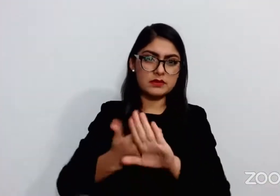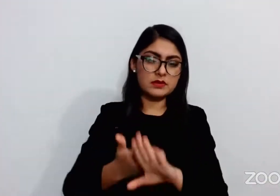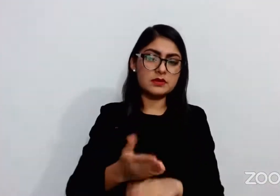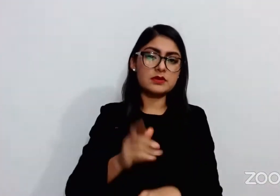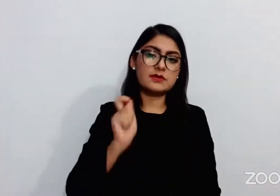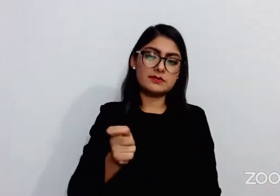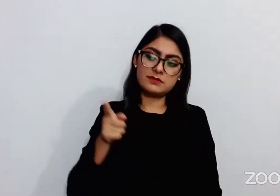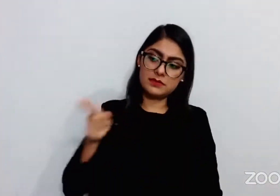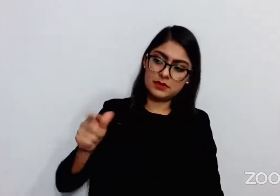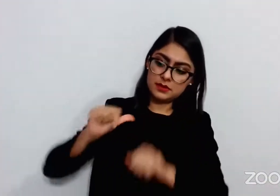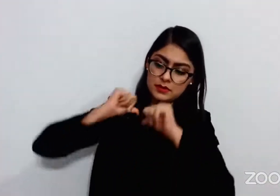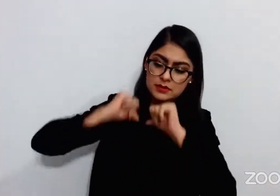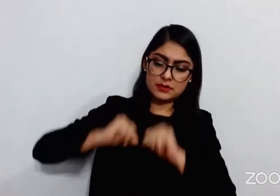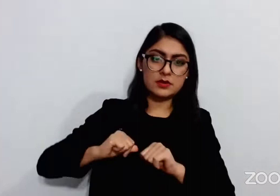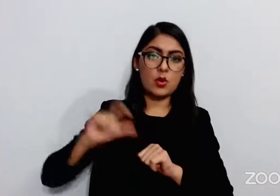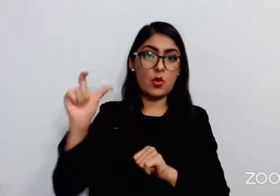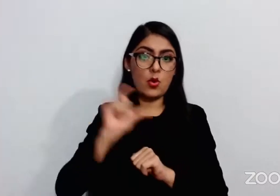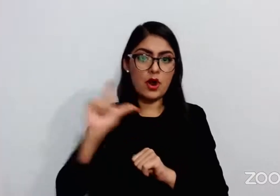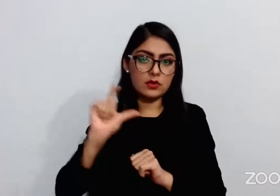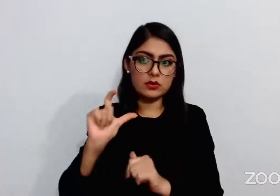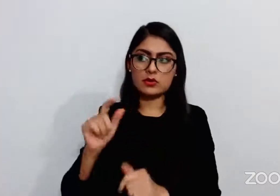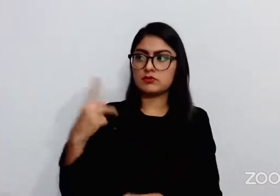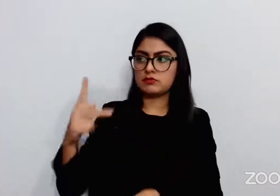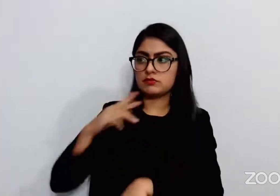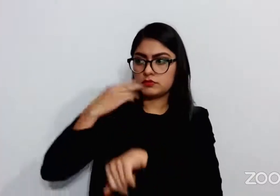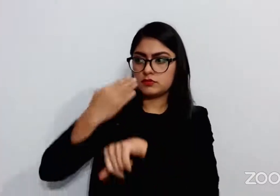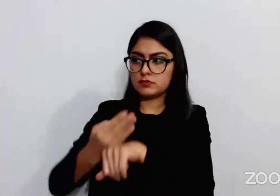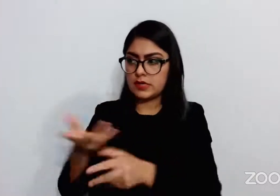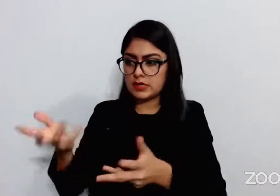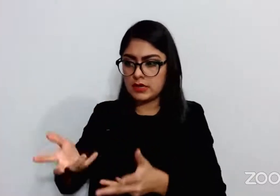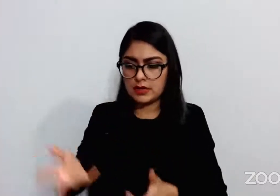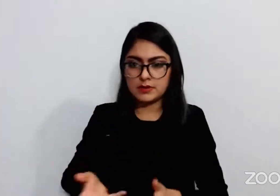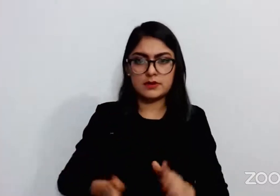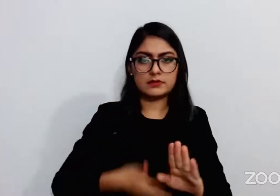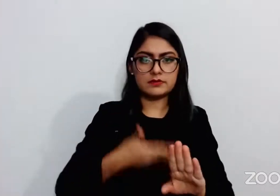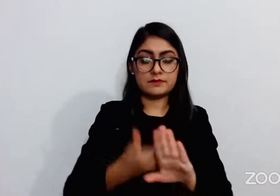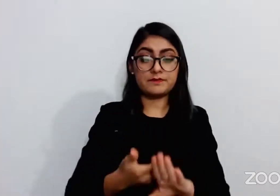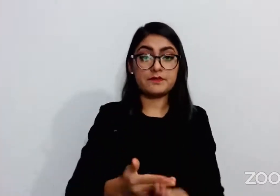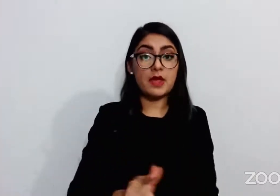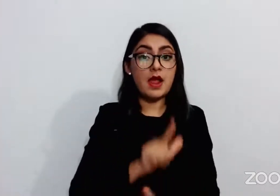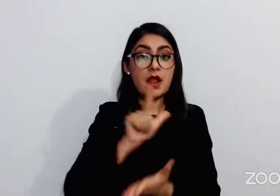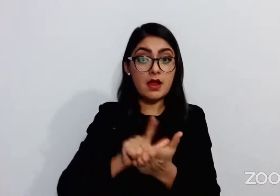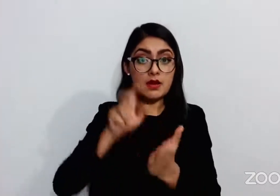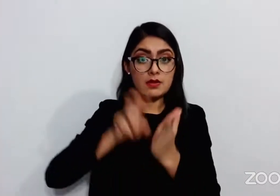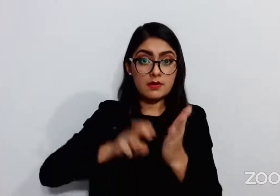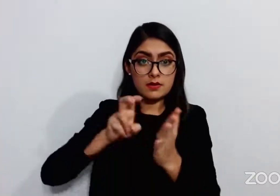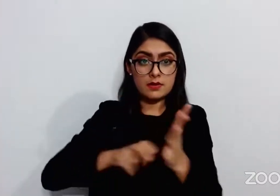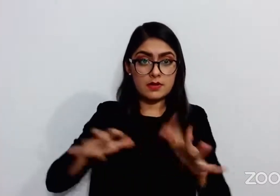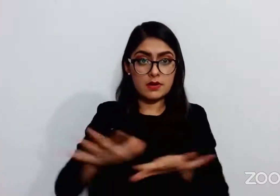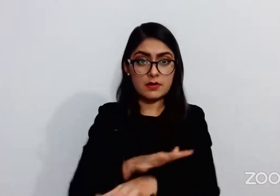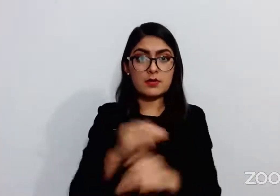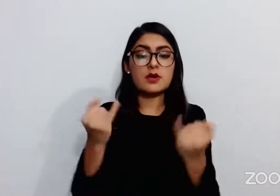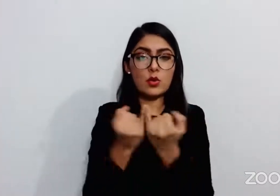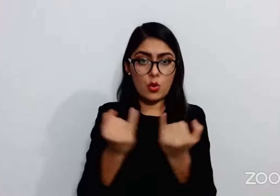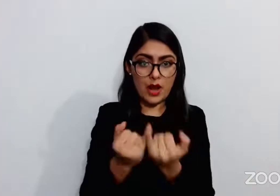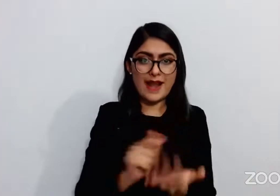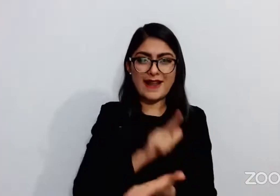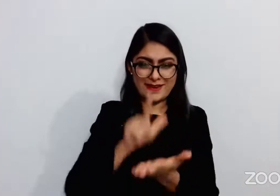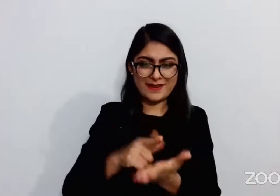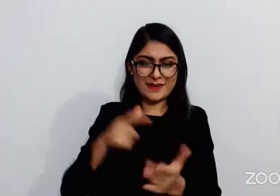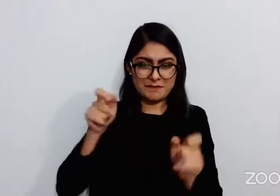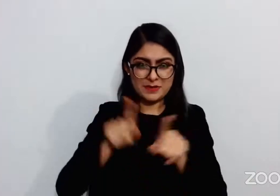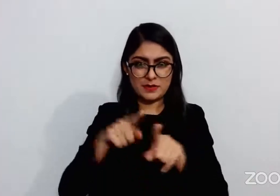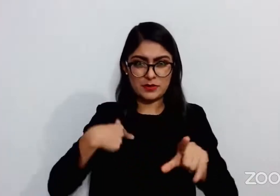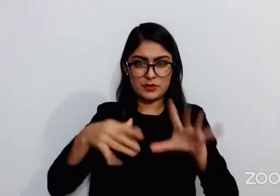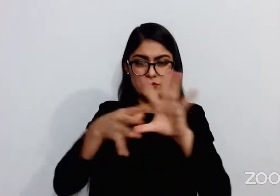el ejercicio de sus encargos. La reforma constitucional y la promulgación de la ley en comento dotan a